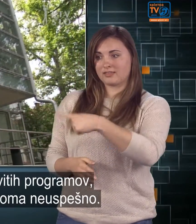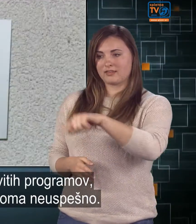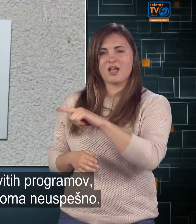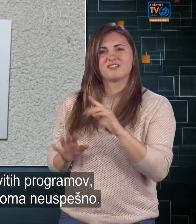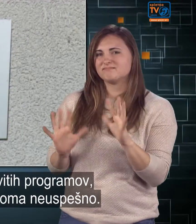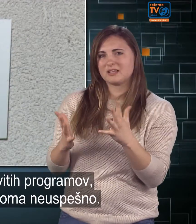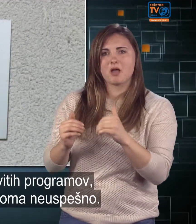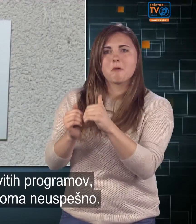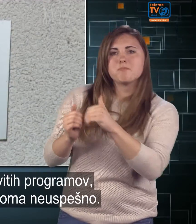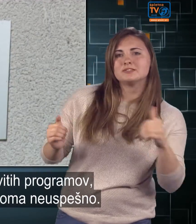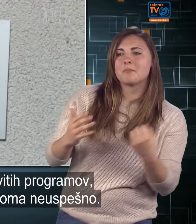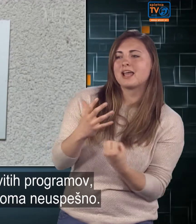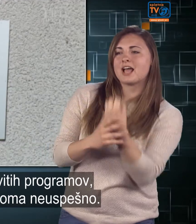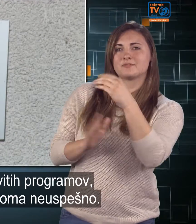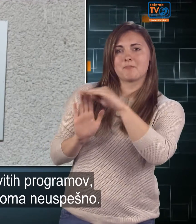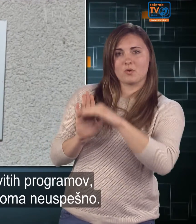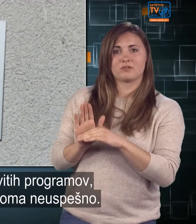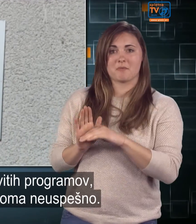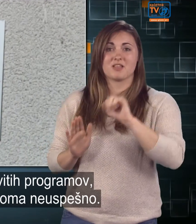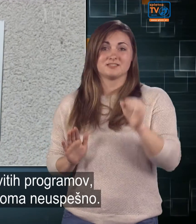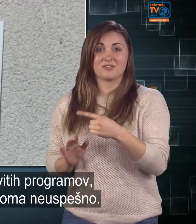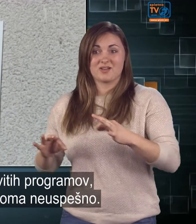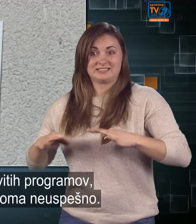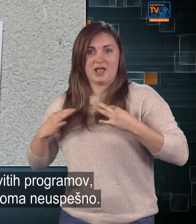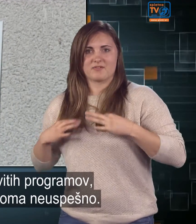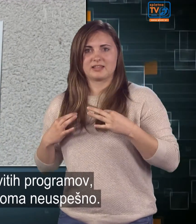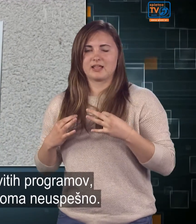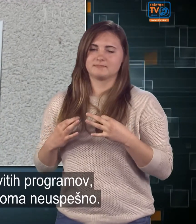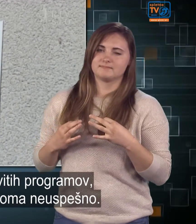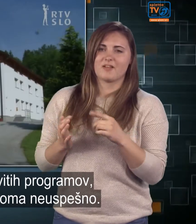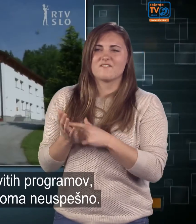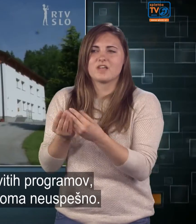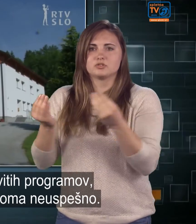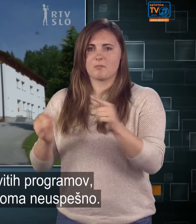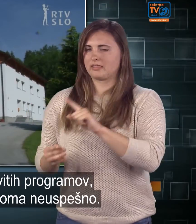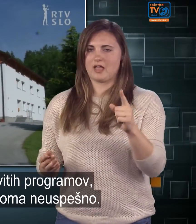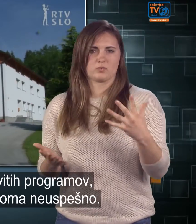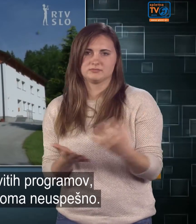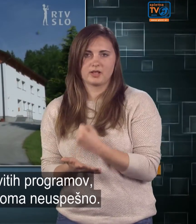A zanje ni posebej razvitih programov, zato je zdravljenje večinoma neuspešno.